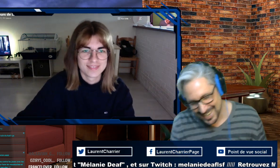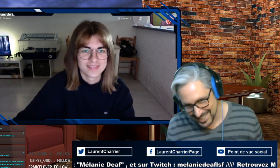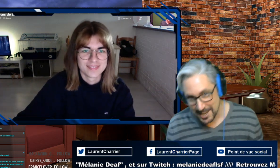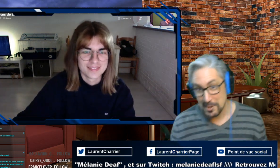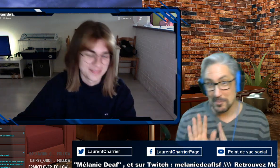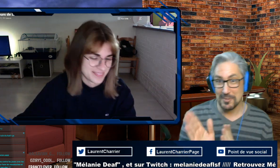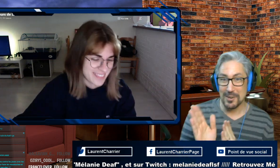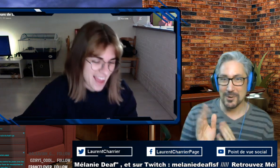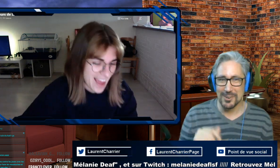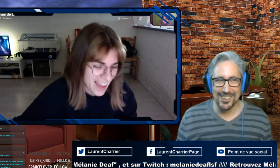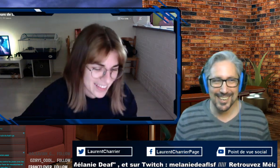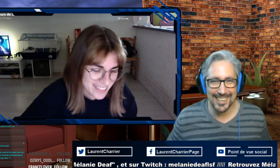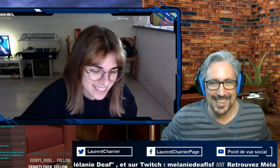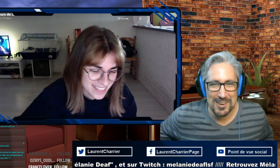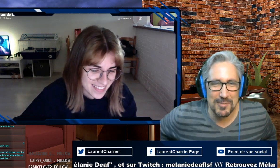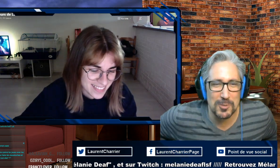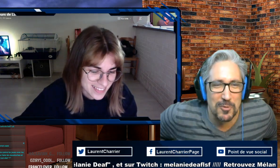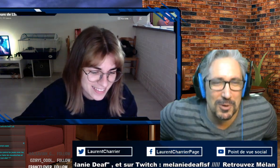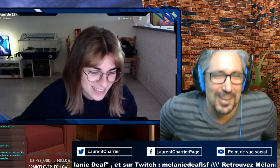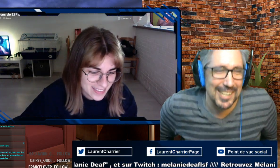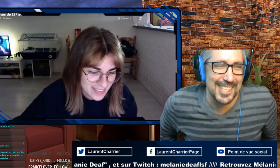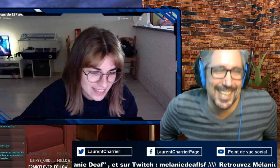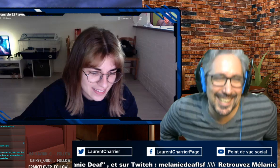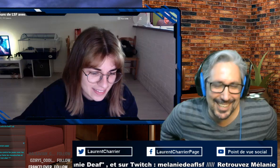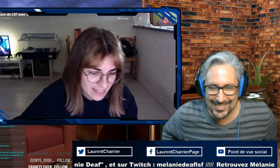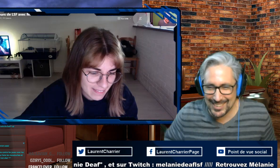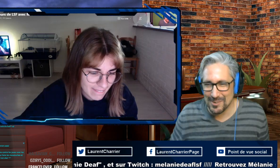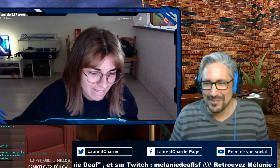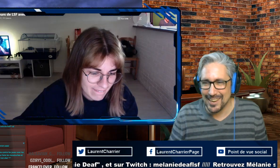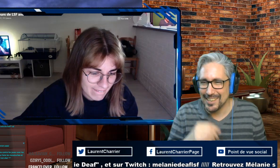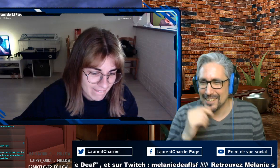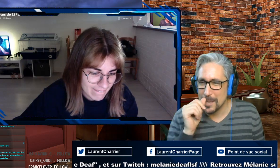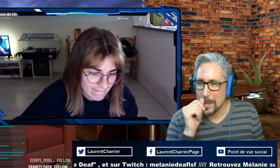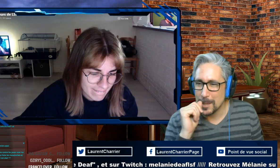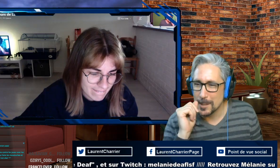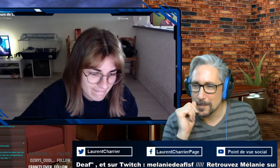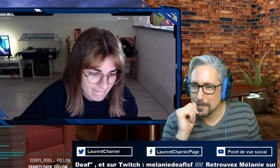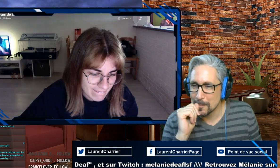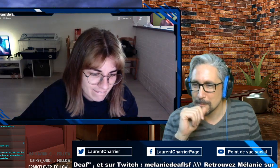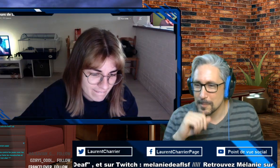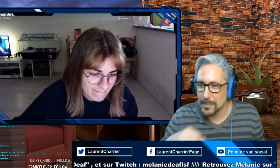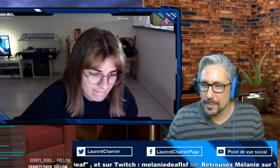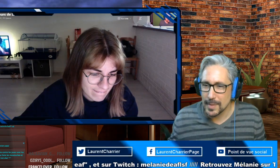bref. Vélo. On va tout refaire le lexique. On va tout refaire.